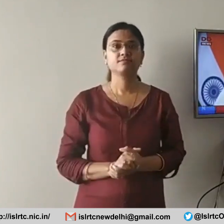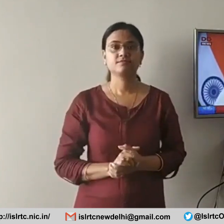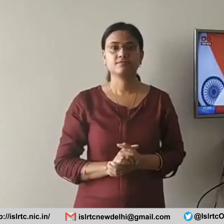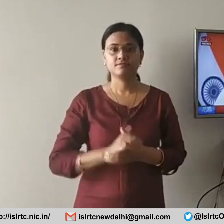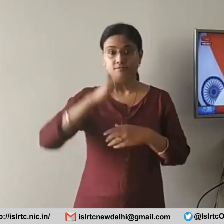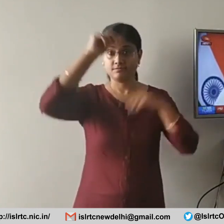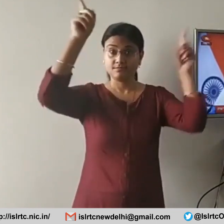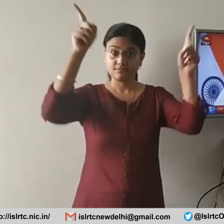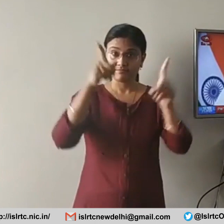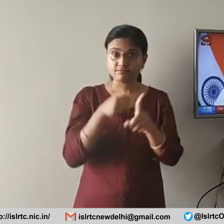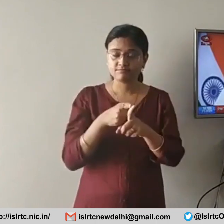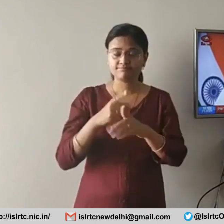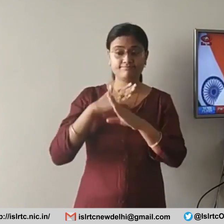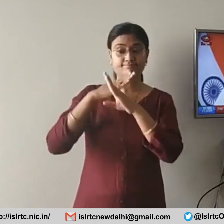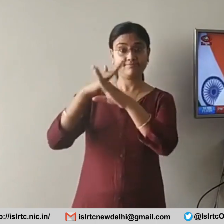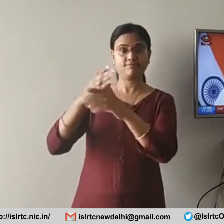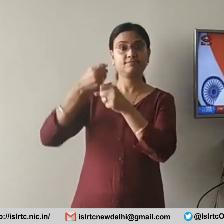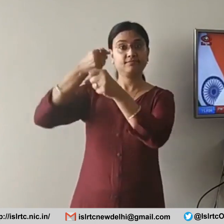भारत की लड़ाई